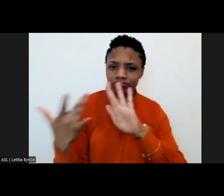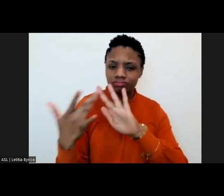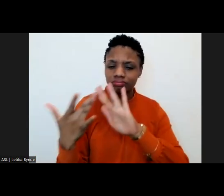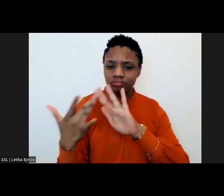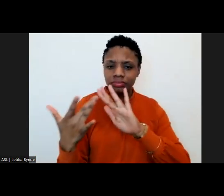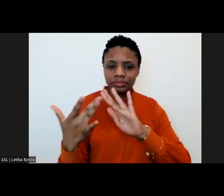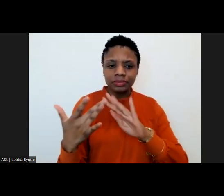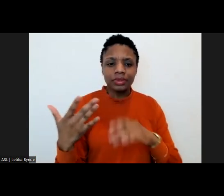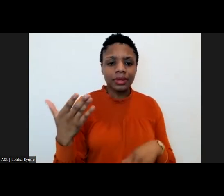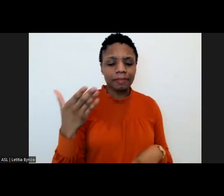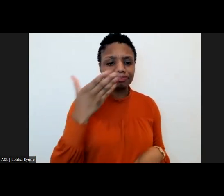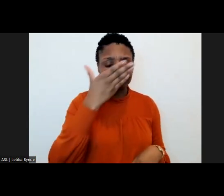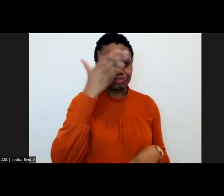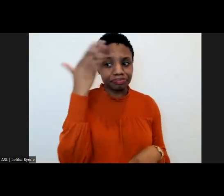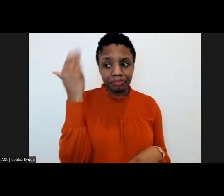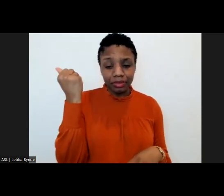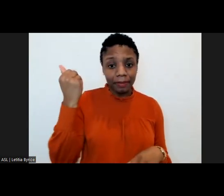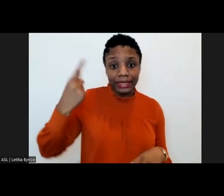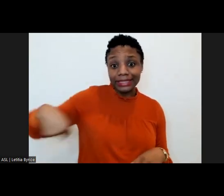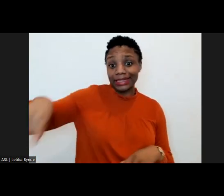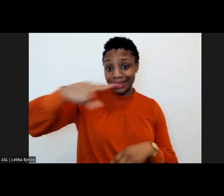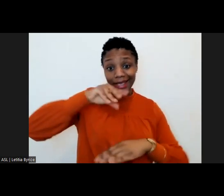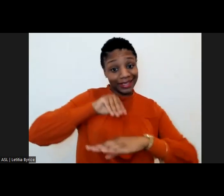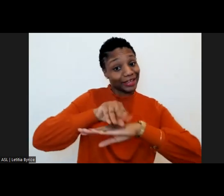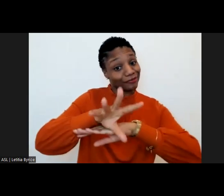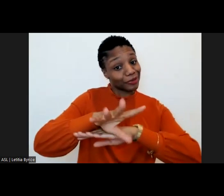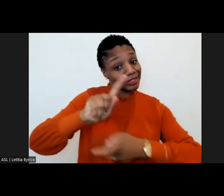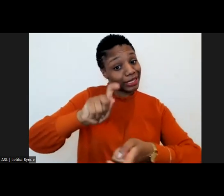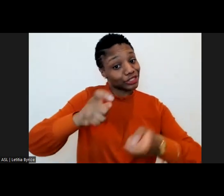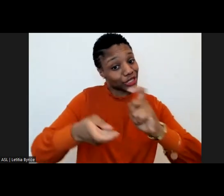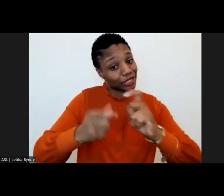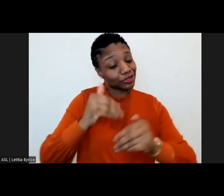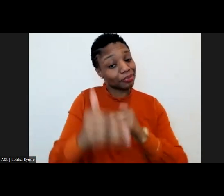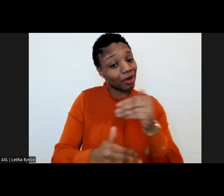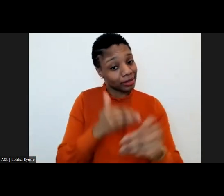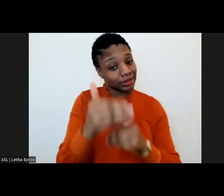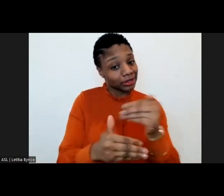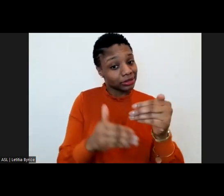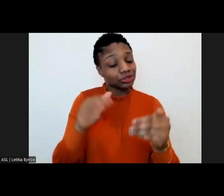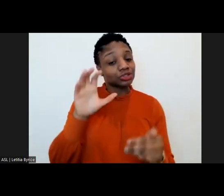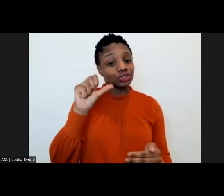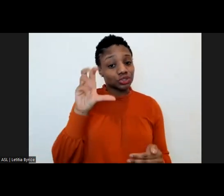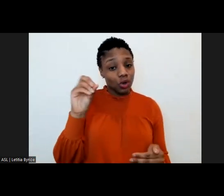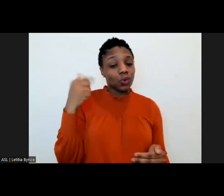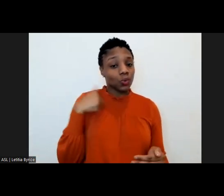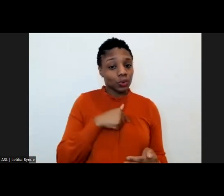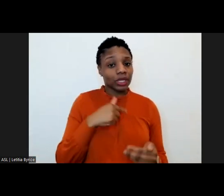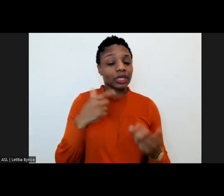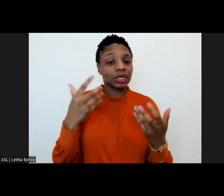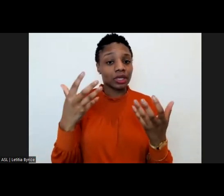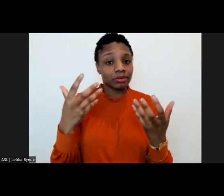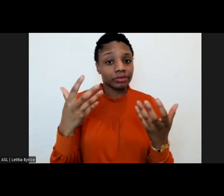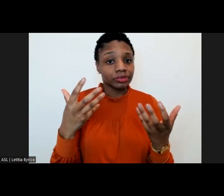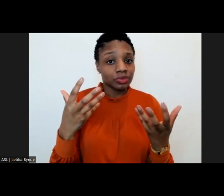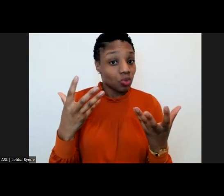preguntas o esas preocupaciones que ustedes tienen Así que hemos tratado de eh